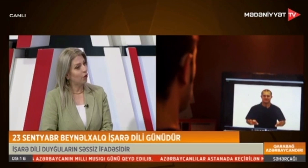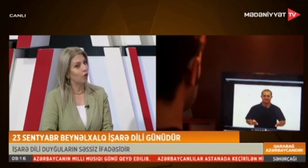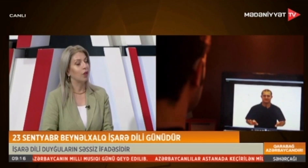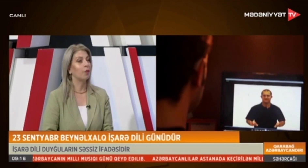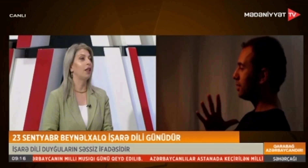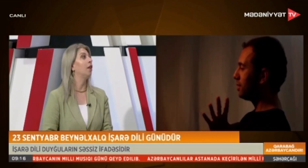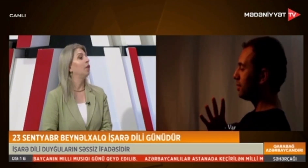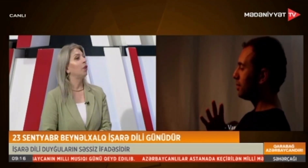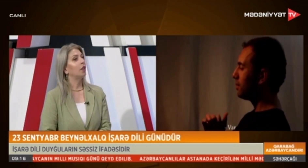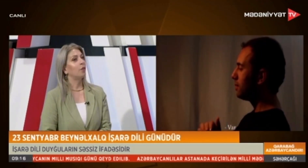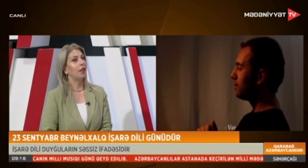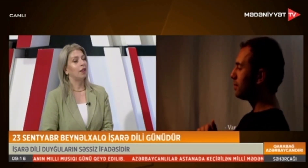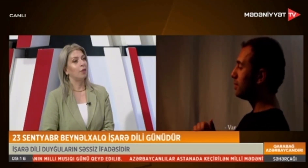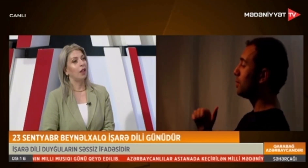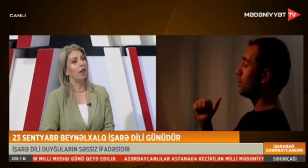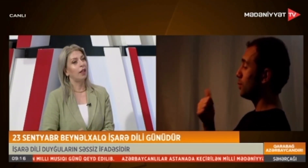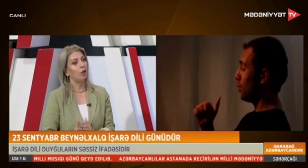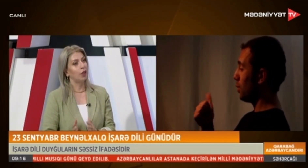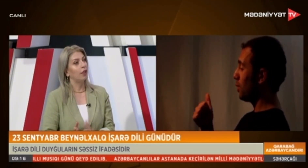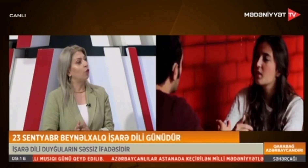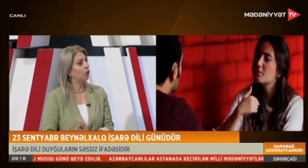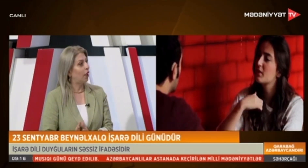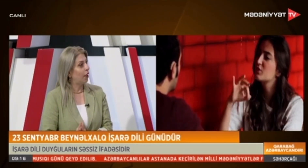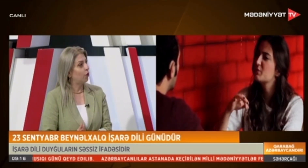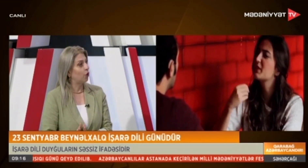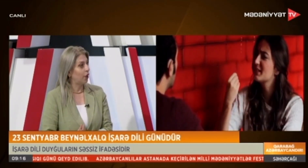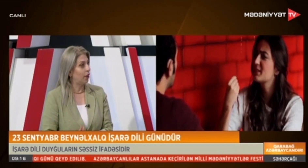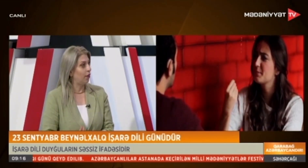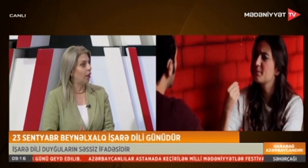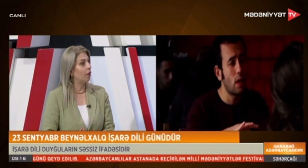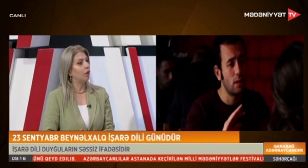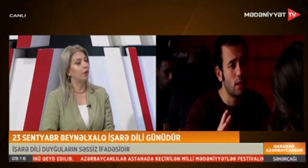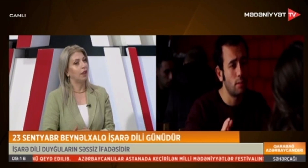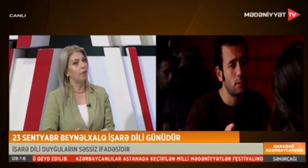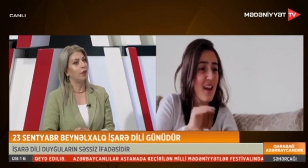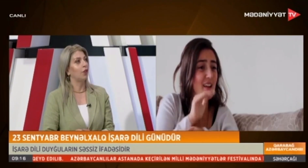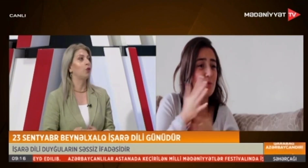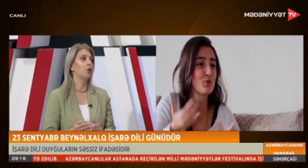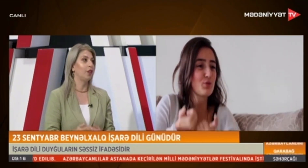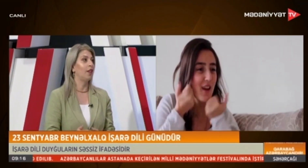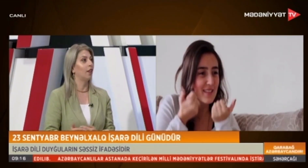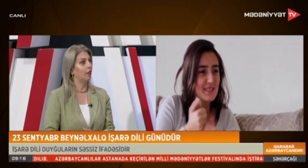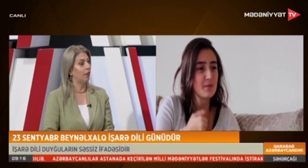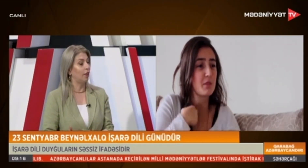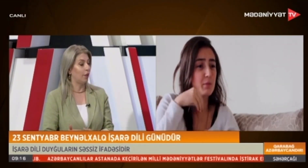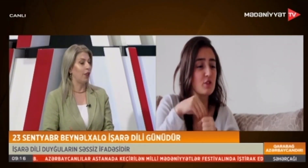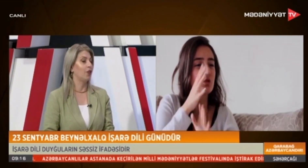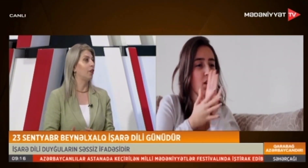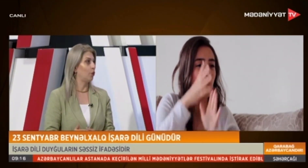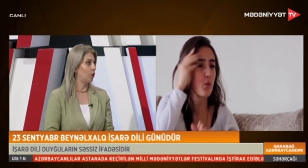qursunlar, bəli. Bilirsiniz, belə deyim də, hər ölkənin özünə aid öz jest dili var. Bizdə necə türk dili, ana dili, Azərbaycan dili, rus dili